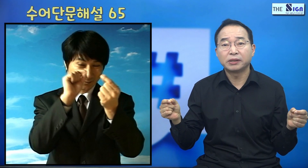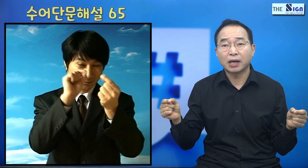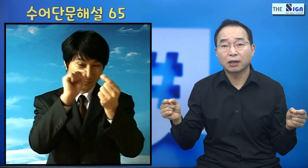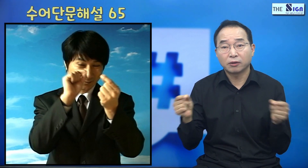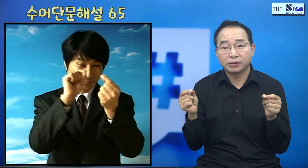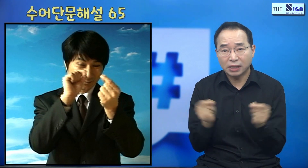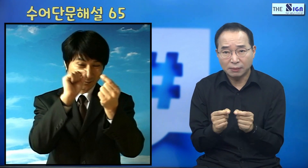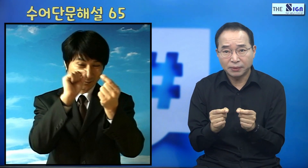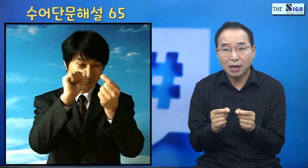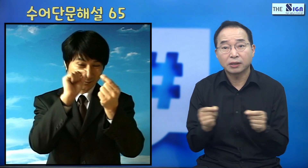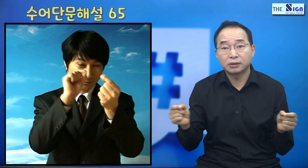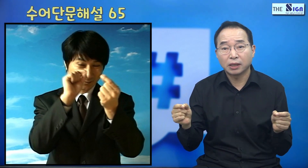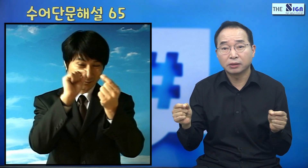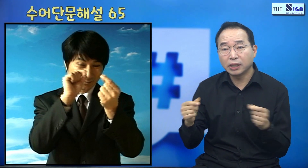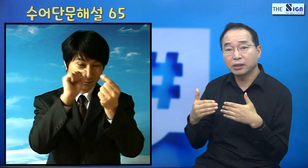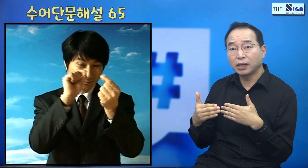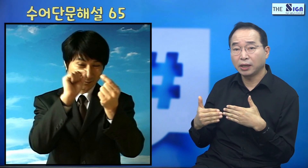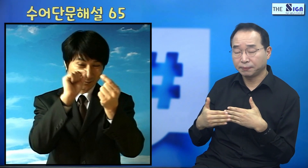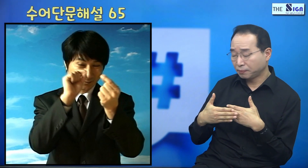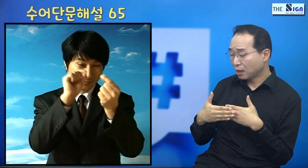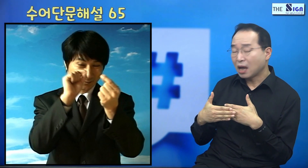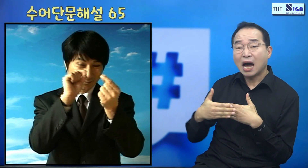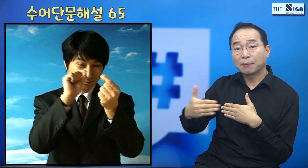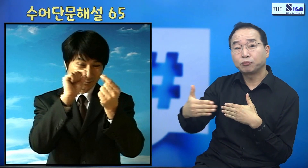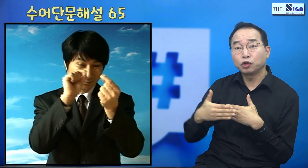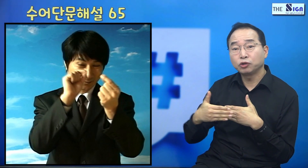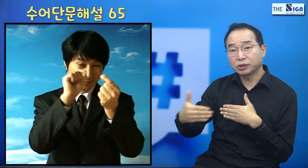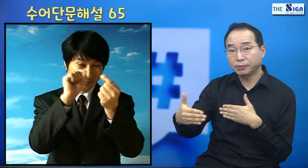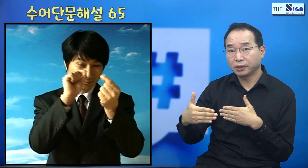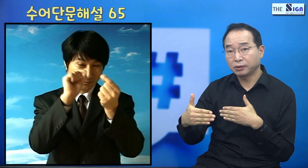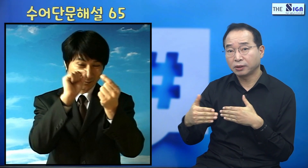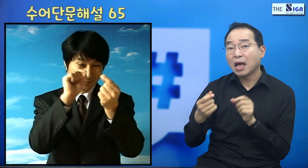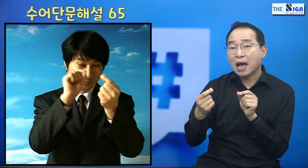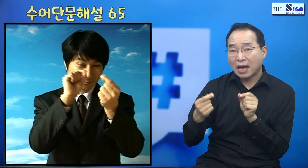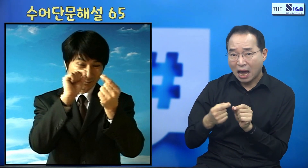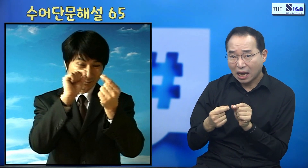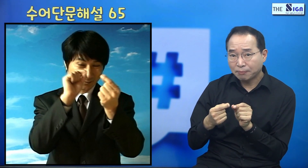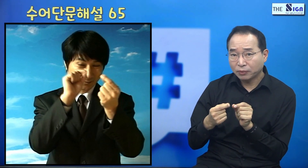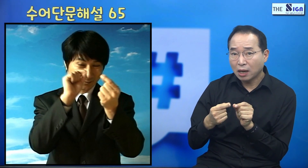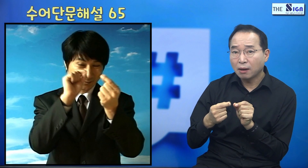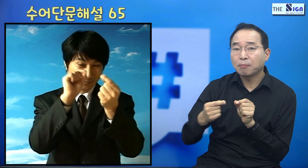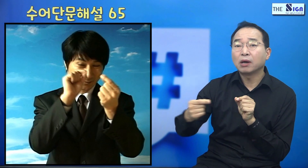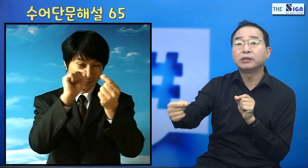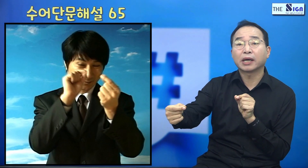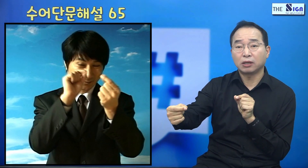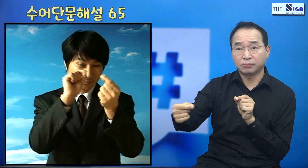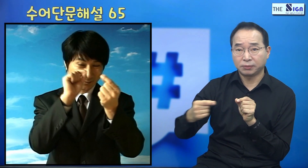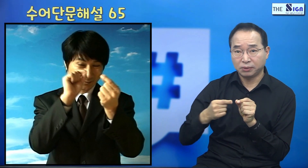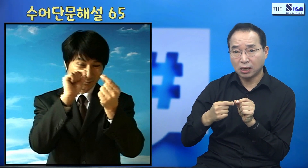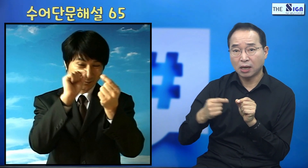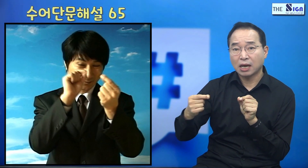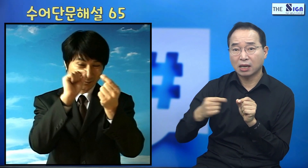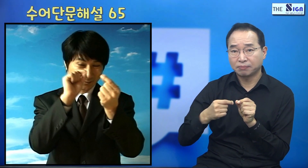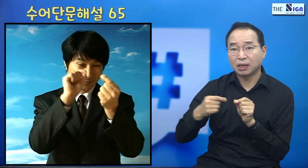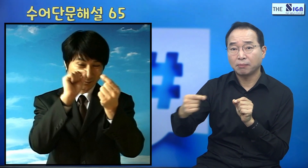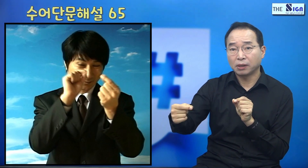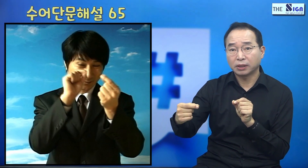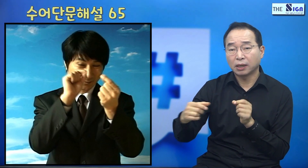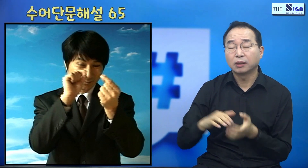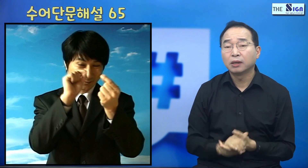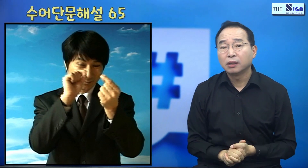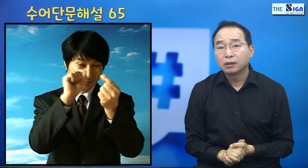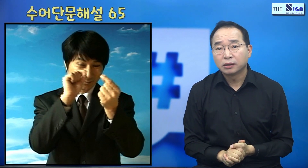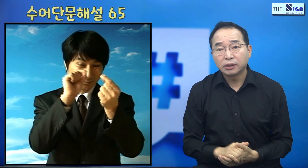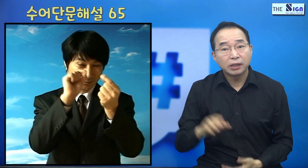하면 길다라는 거, 짧다, 길다. 근데 이게 앞뒤로 쓰면은 가깝다, 멀다 개념 씁니다. 가깝다,